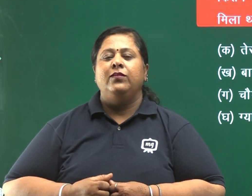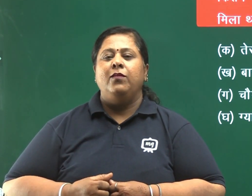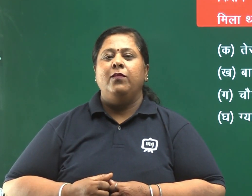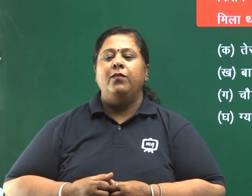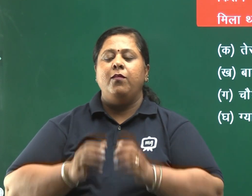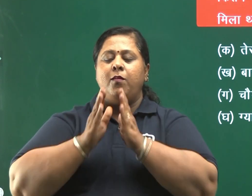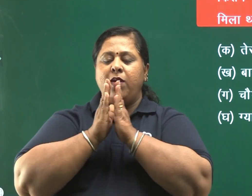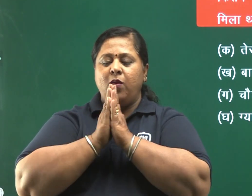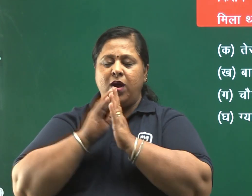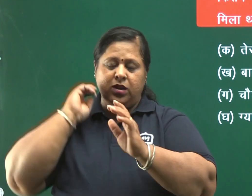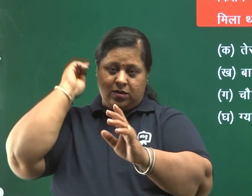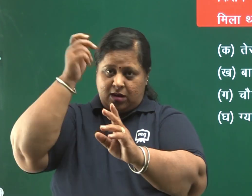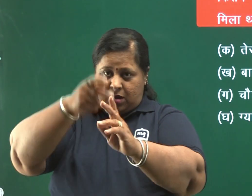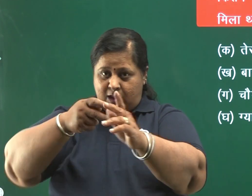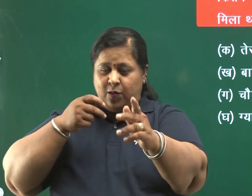भगवान राम को